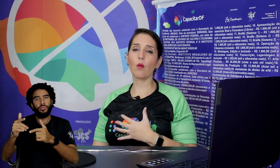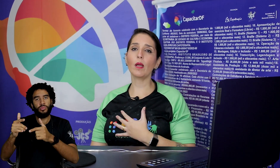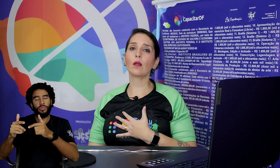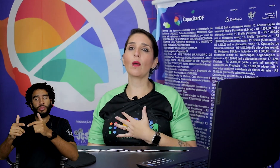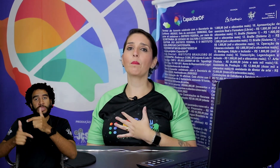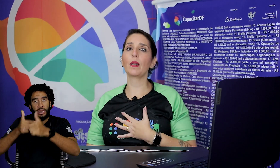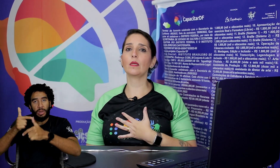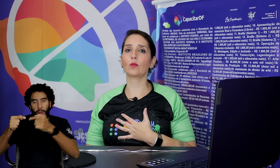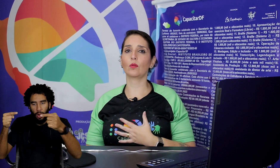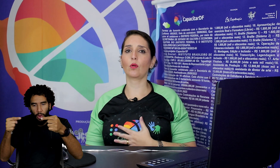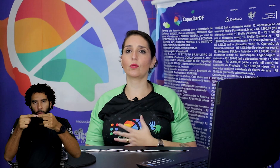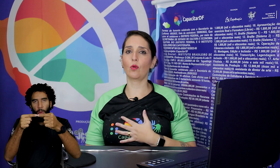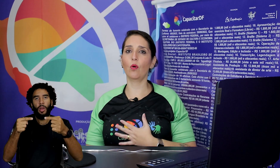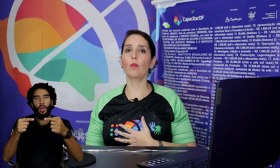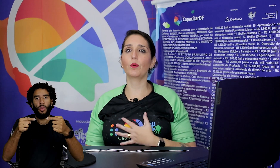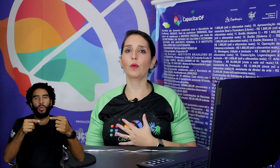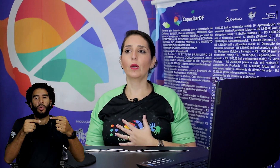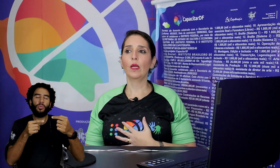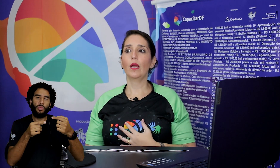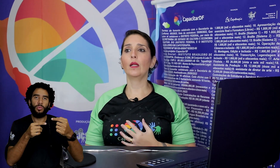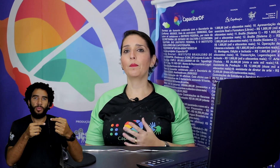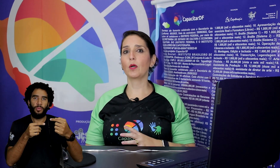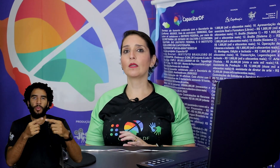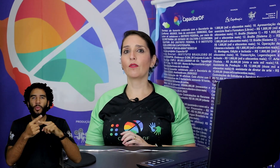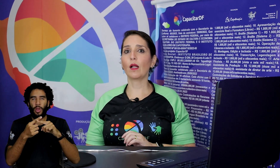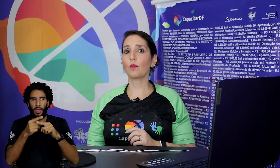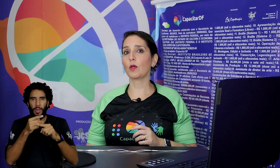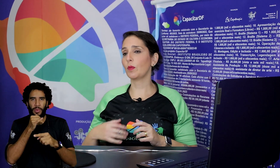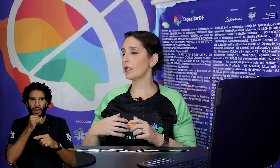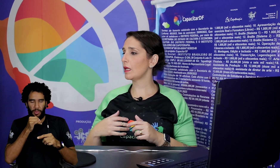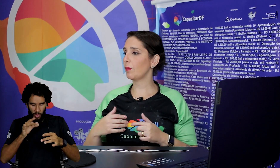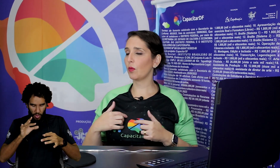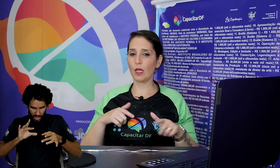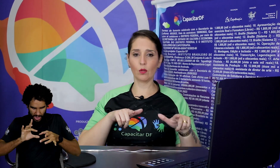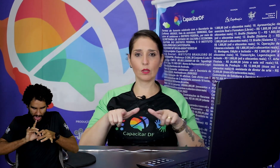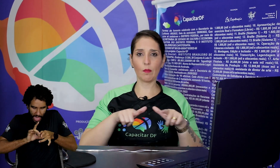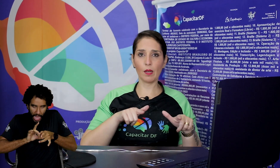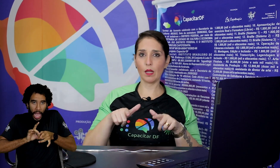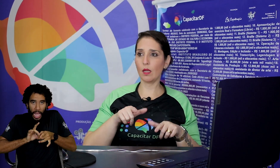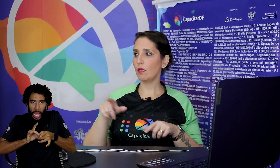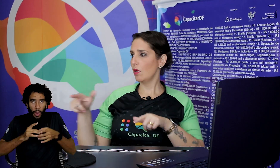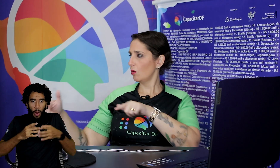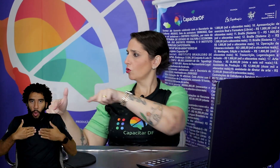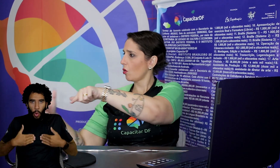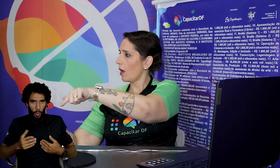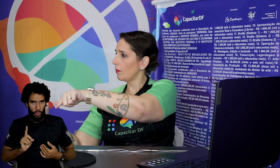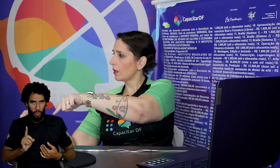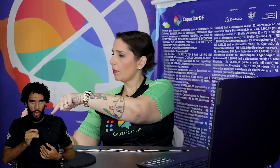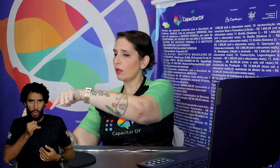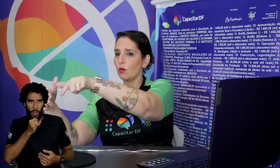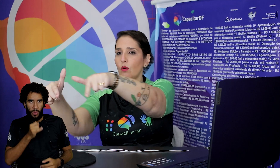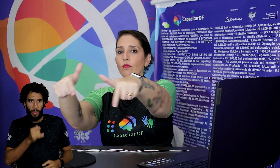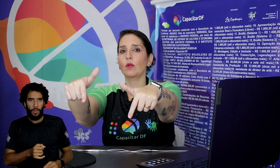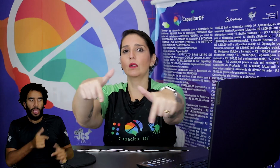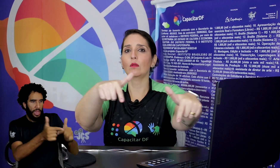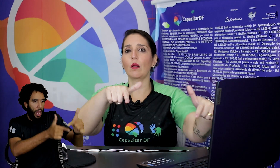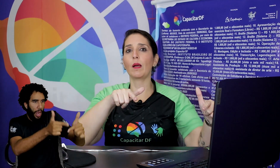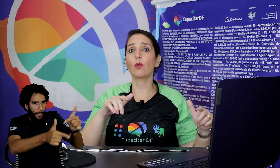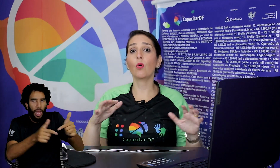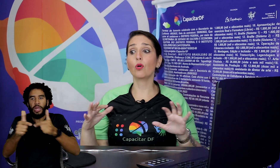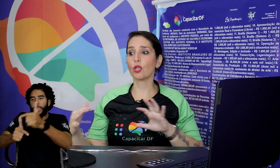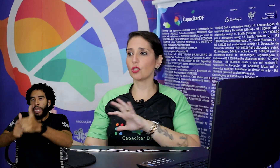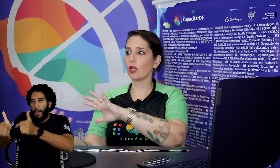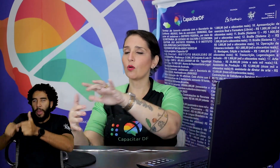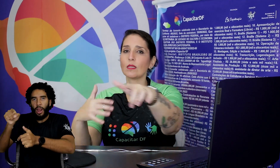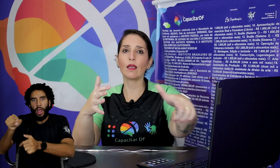porque como ele não é preso no nosso corpo, ele pode ser falado. Eu posso, por exemplo, eu trabalhei, Joab trabalhou, fulano